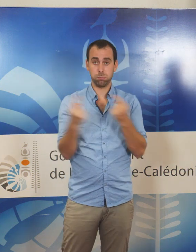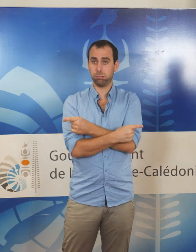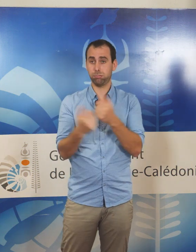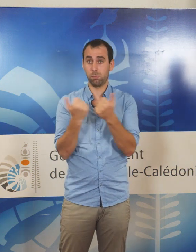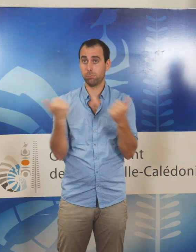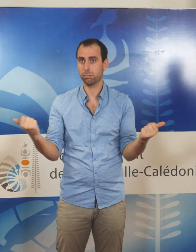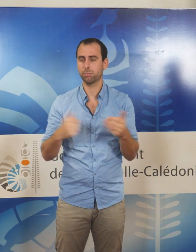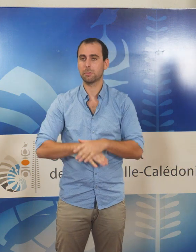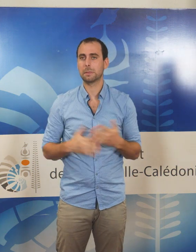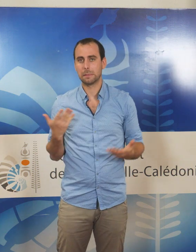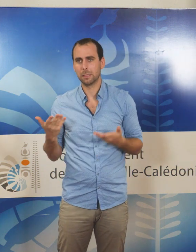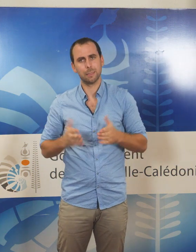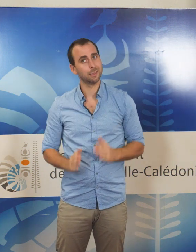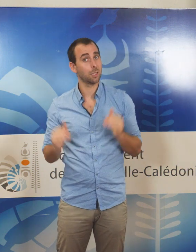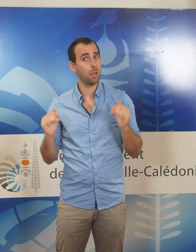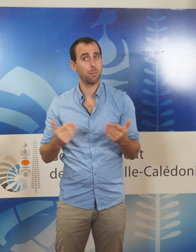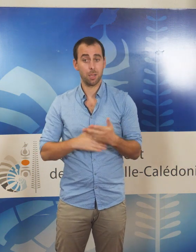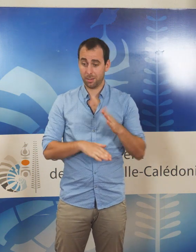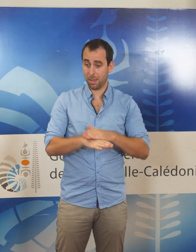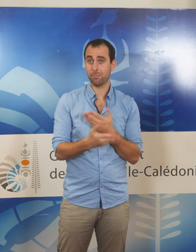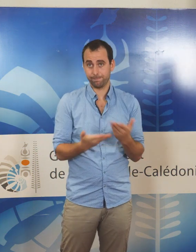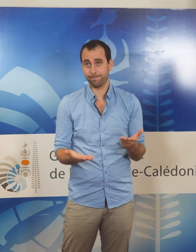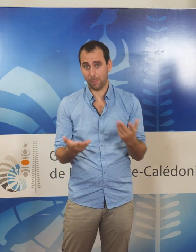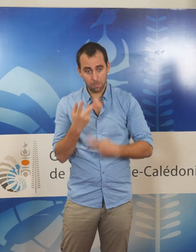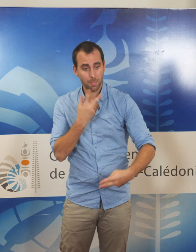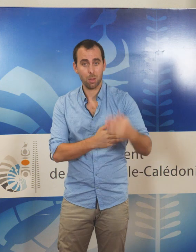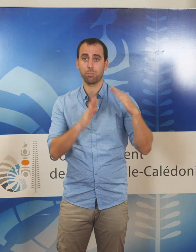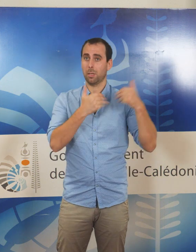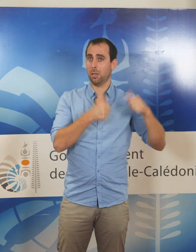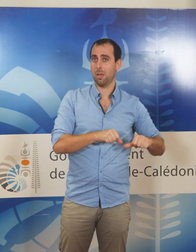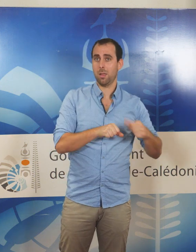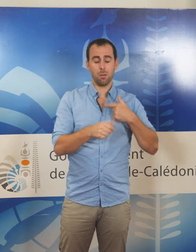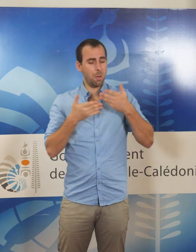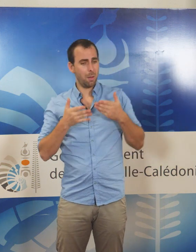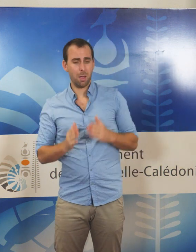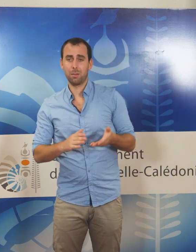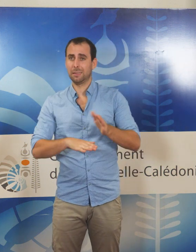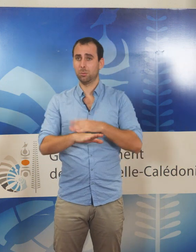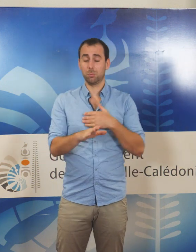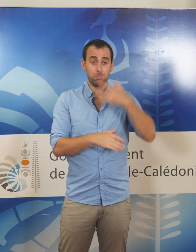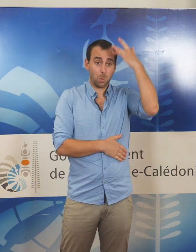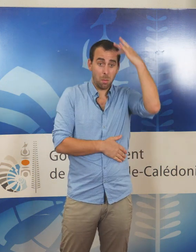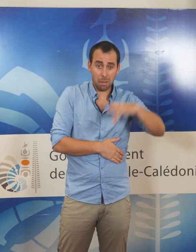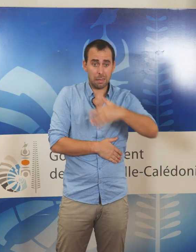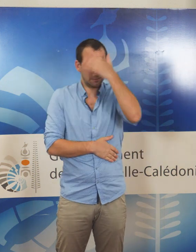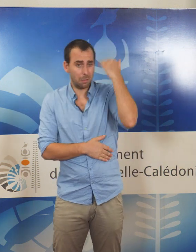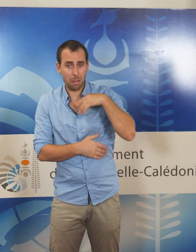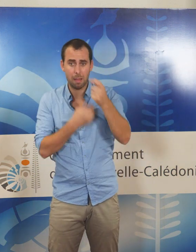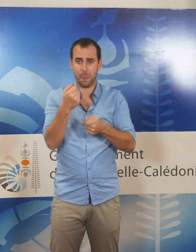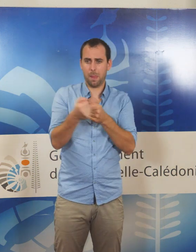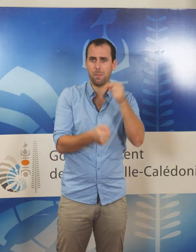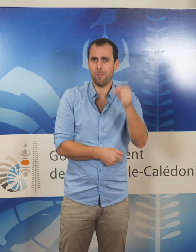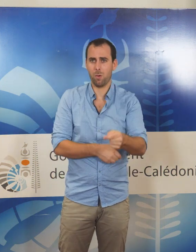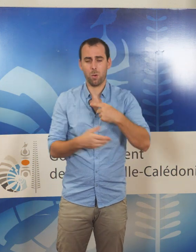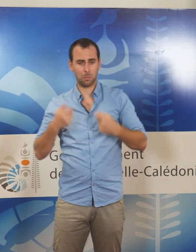période du confinement où on a dû prendre des décisions qui étaient quelque chose qui n'était pas connu, quelque chose sur lequel on devait s'adapter, sur lequel on devait